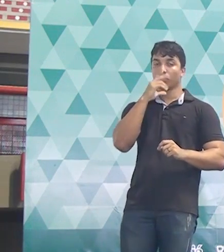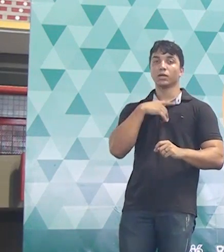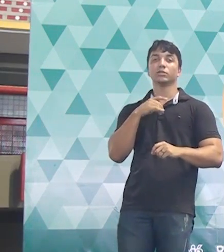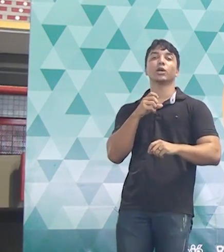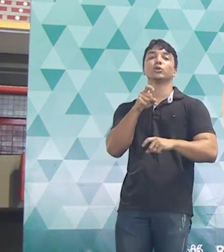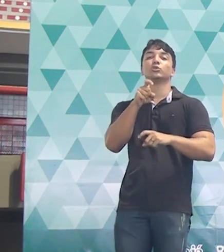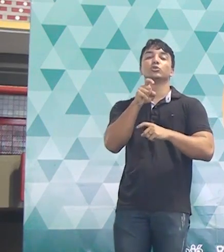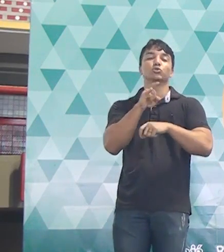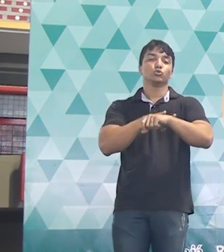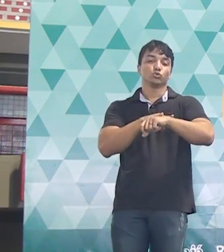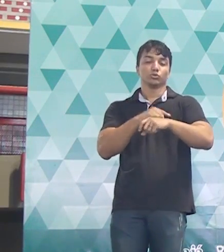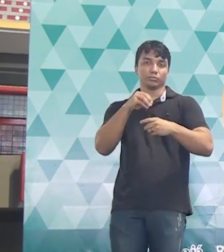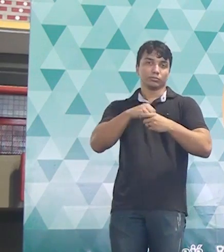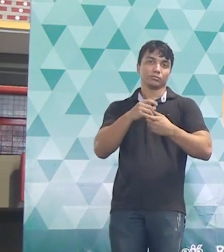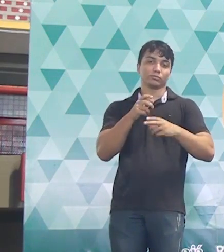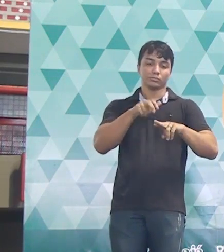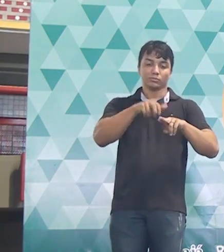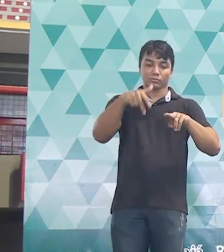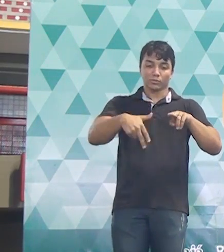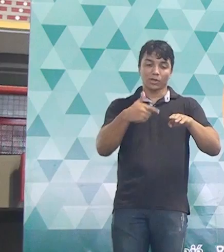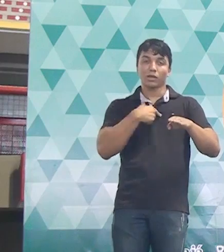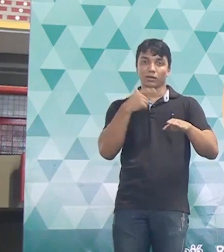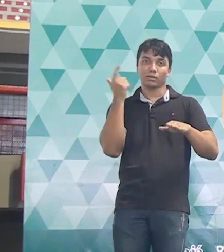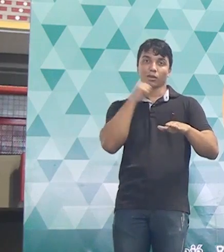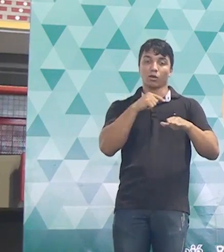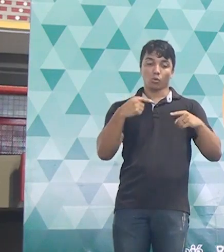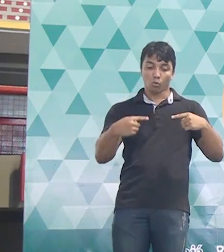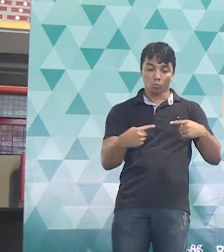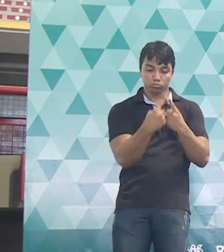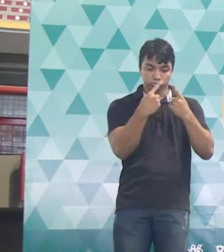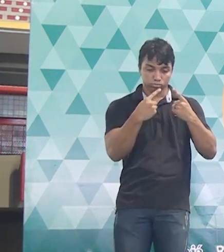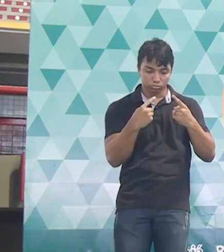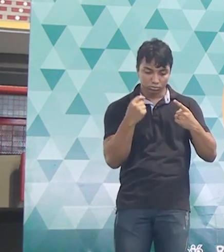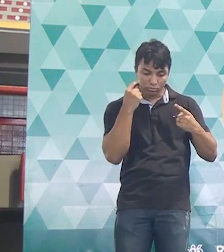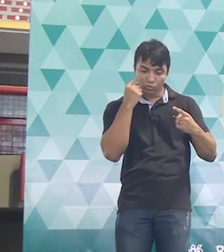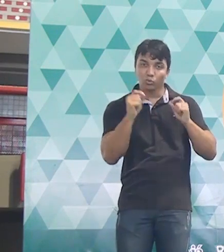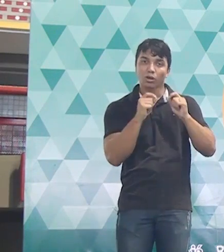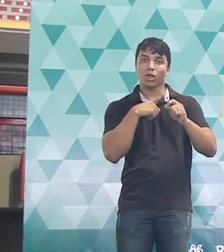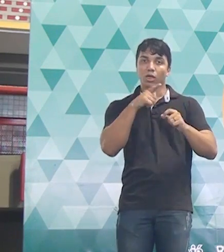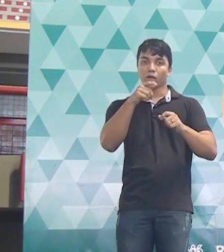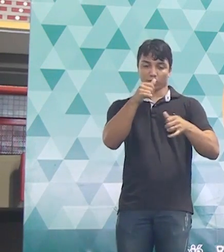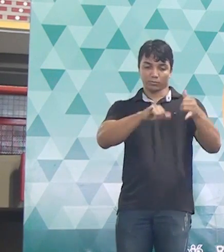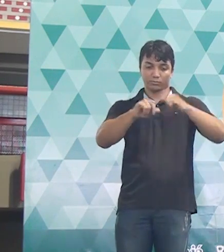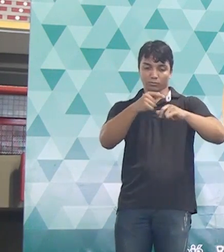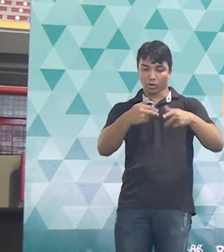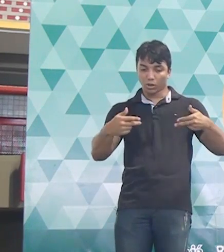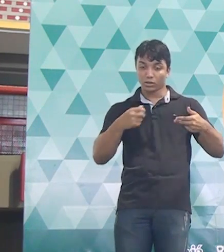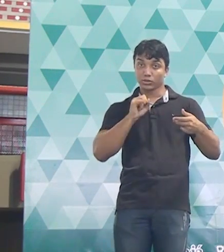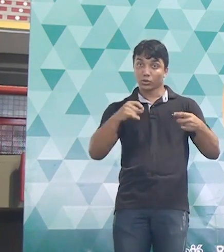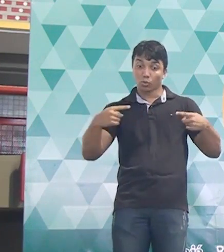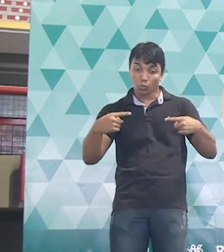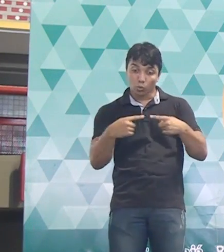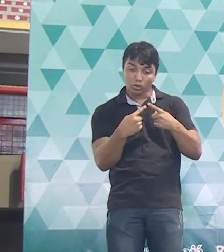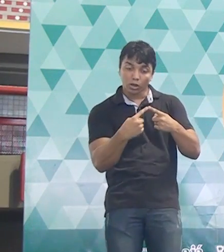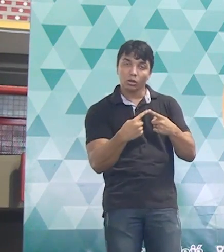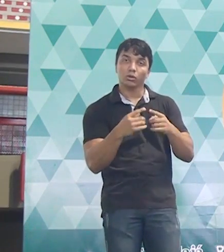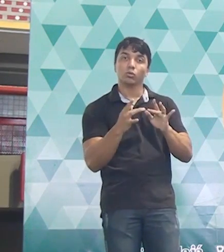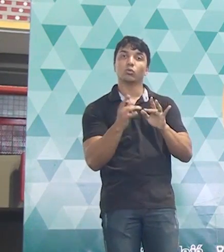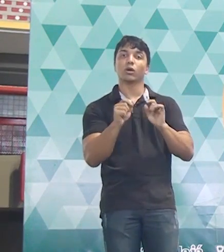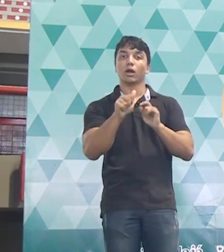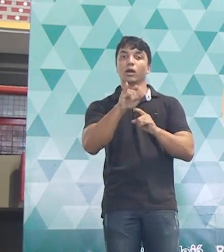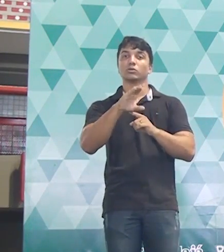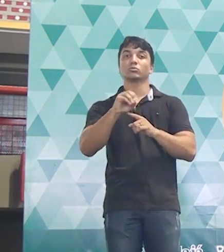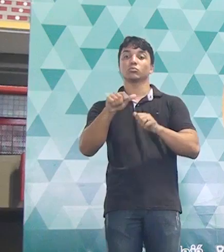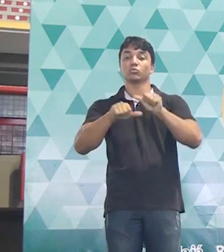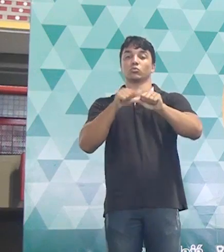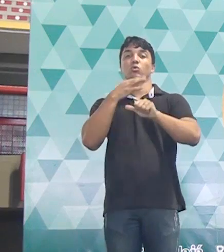piscina? Eu posso colocar dentro da água da piscina uma substância química que, em contato com um ácido, vai mudar de cor.